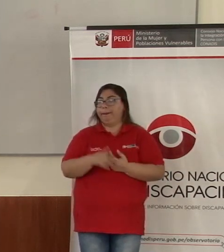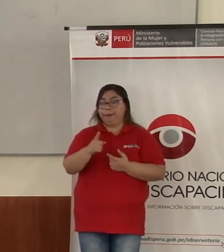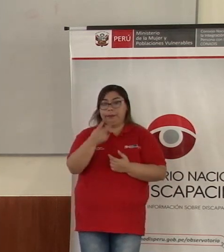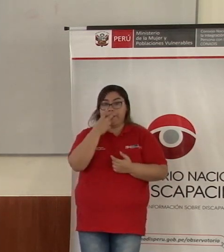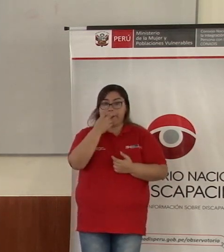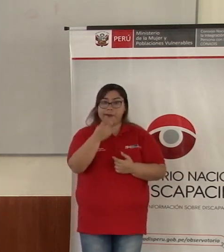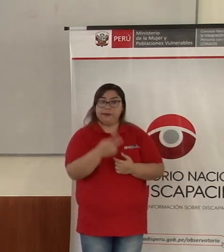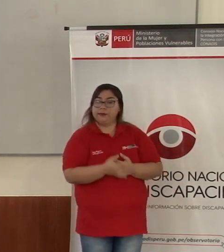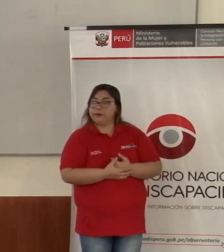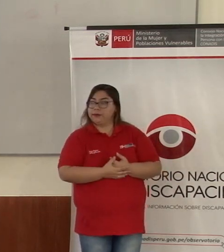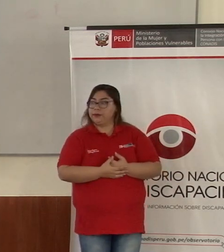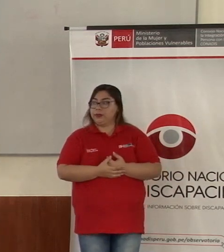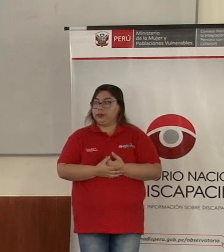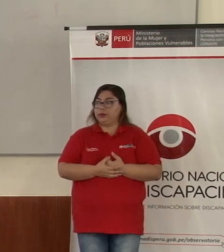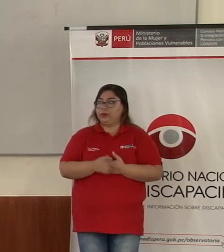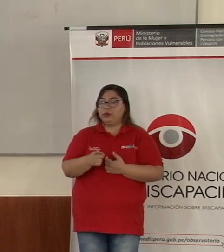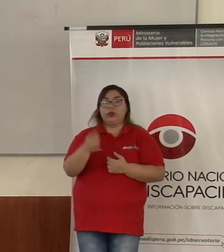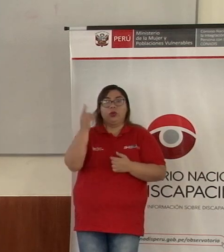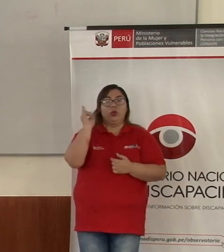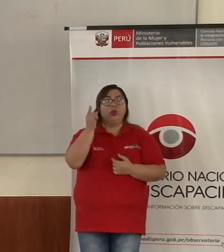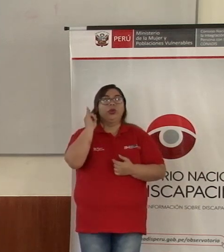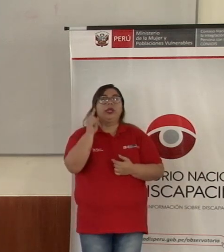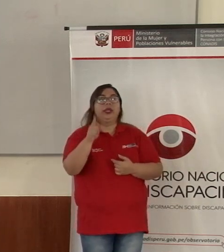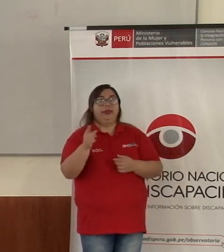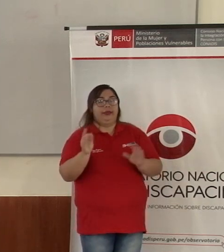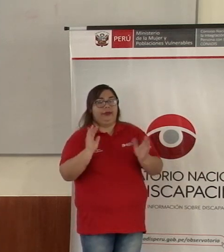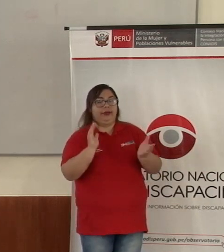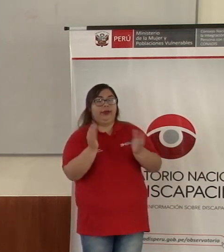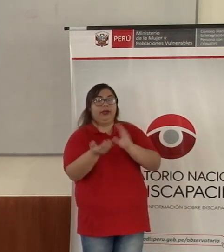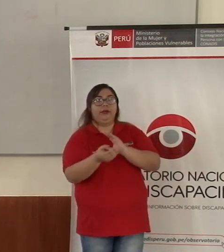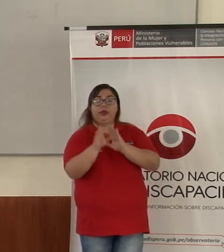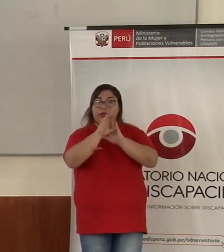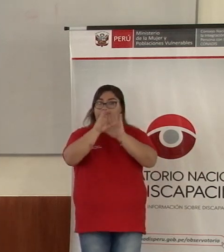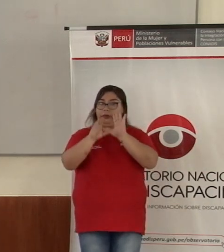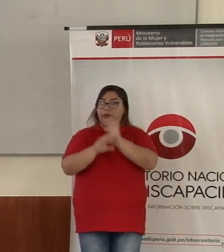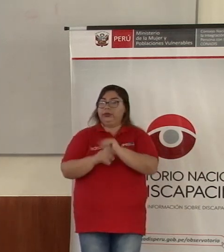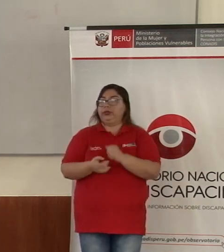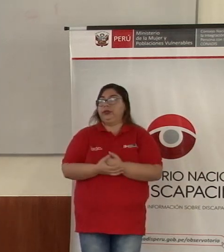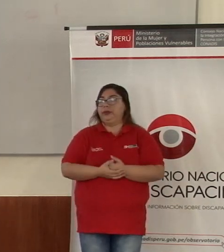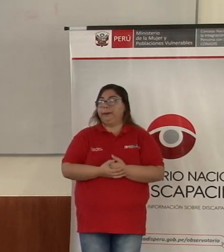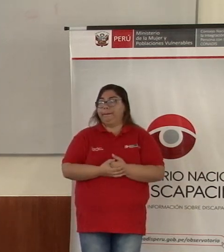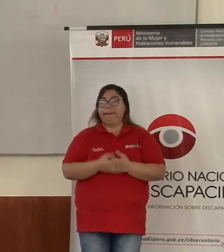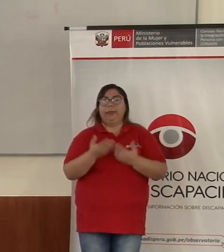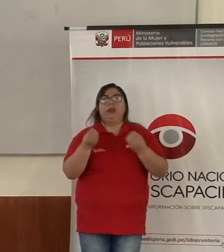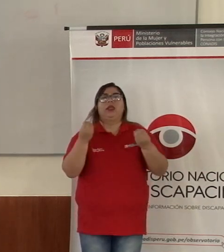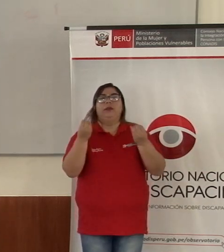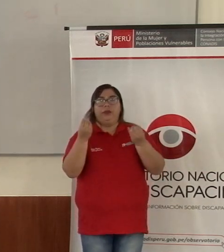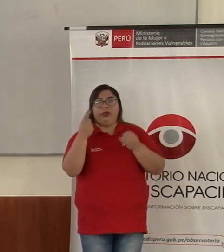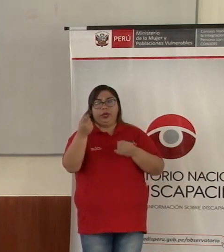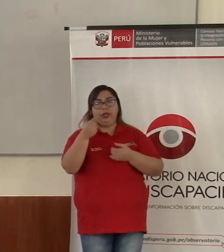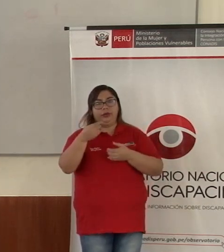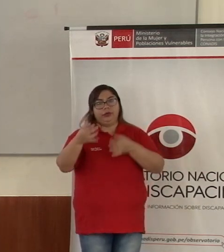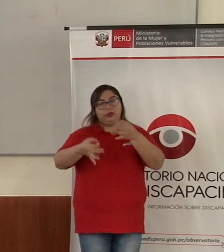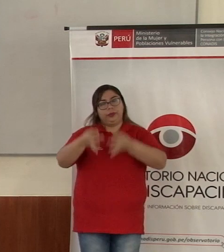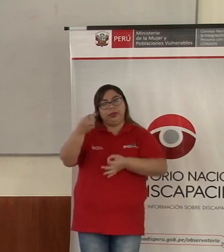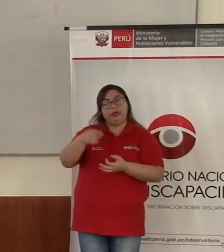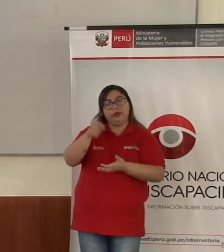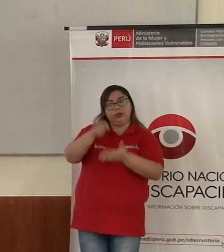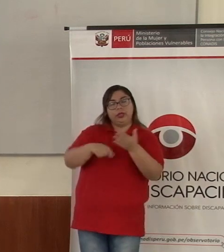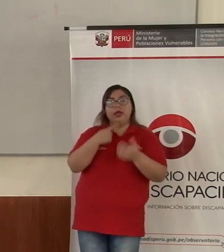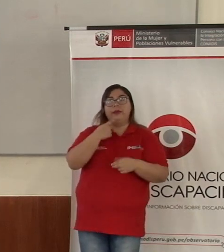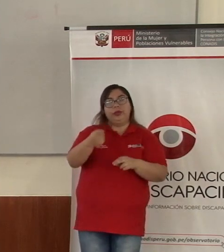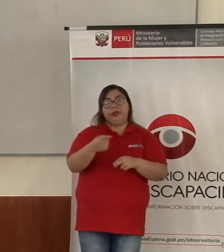tanto, ¿qué demuestra esto? Que era una urgente reforma del Código Civil. Porque los operadores de justicia han venido aplicando